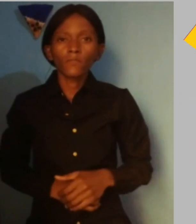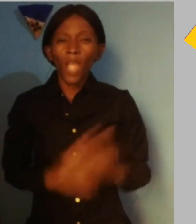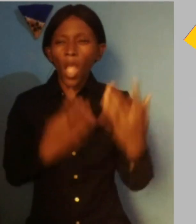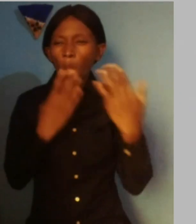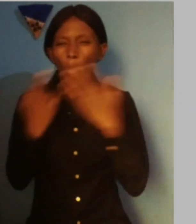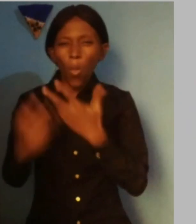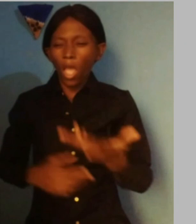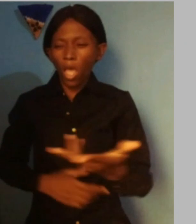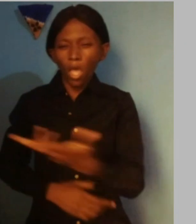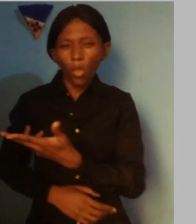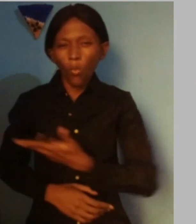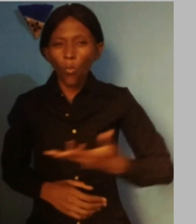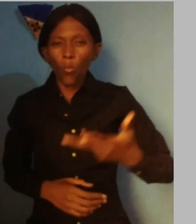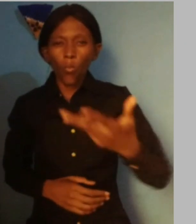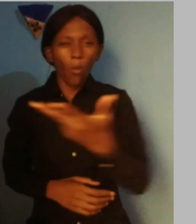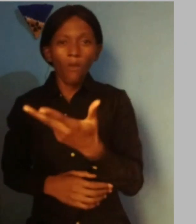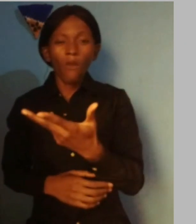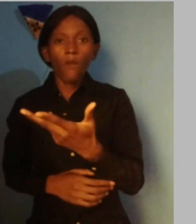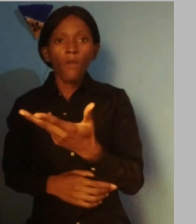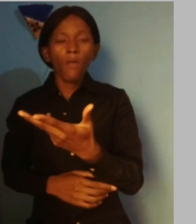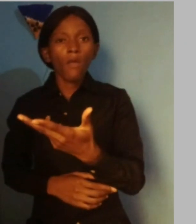Toutes ces trois couleurs